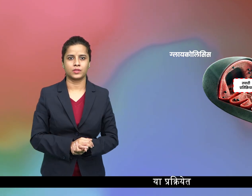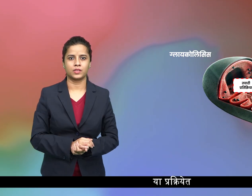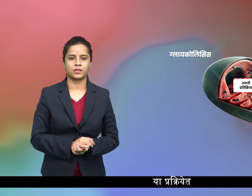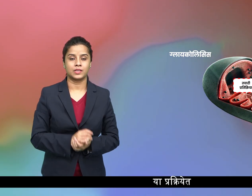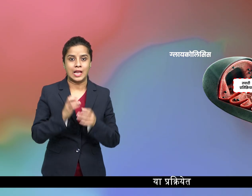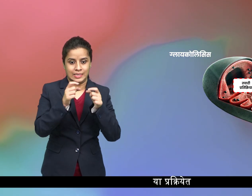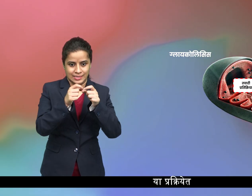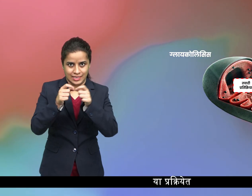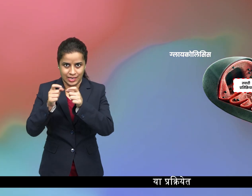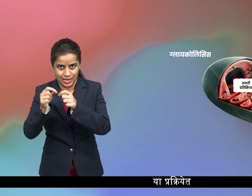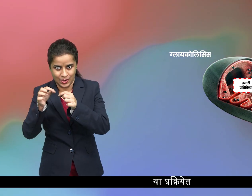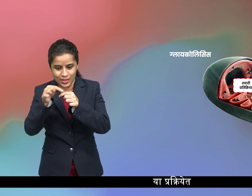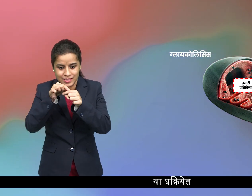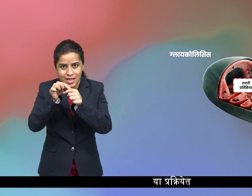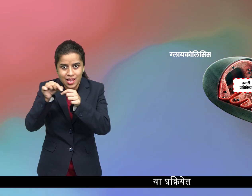या प्रक्रियेत